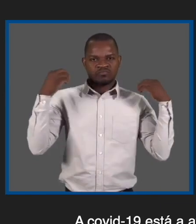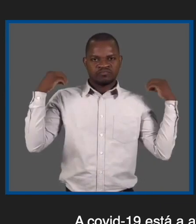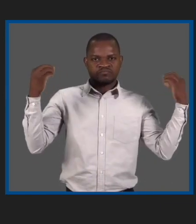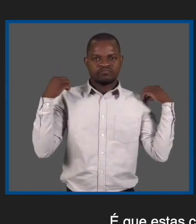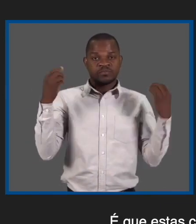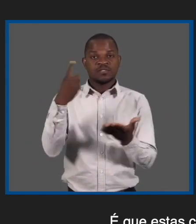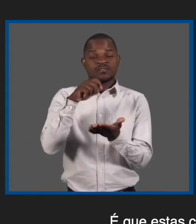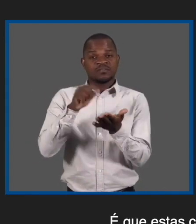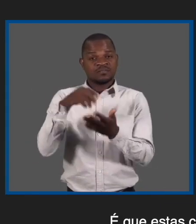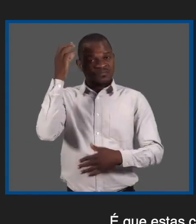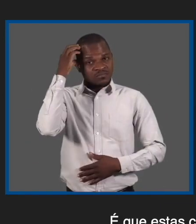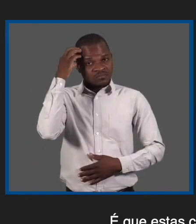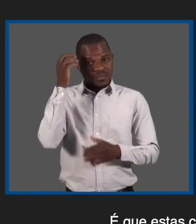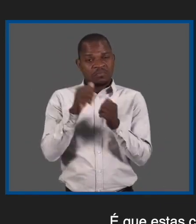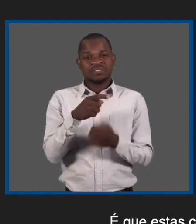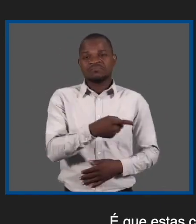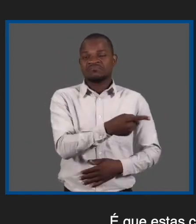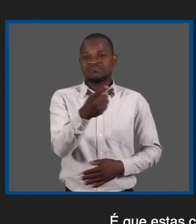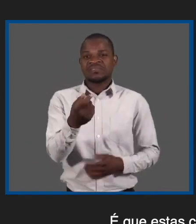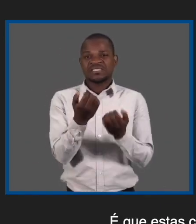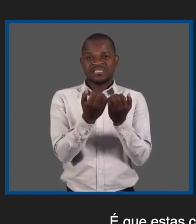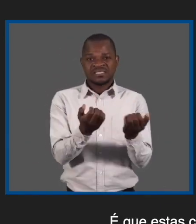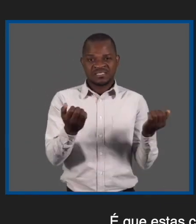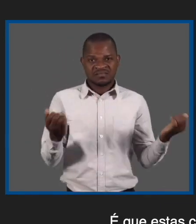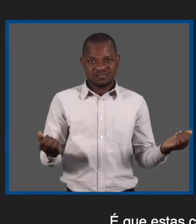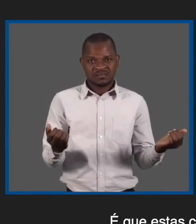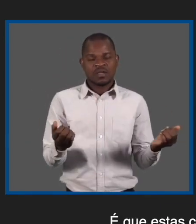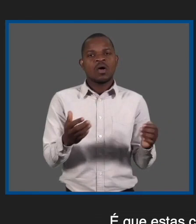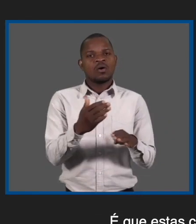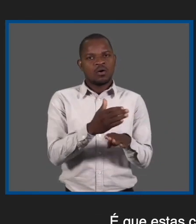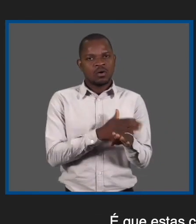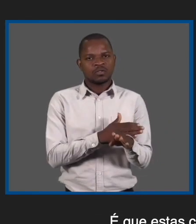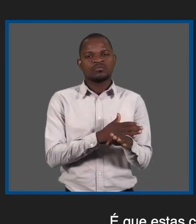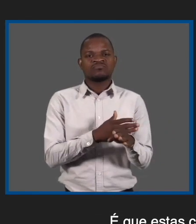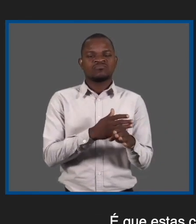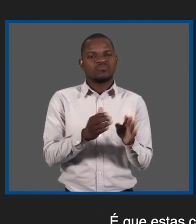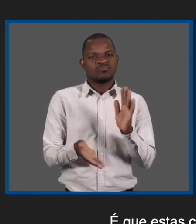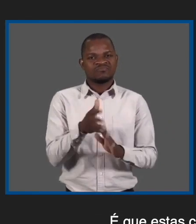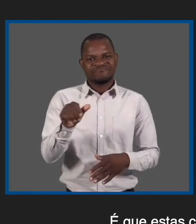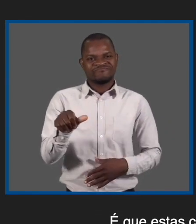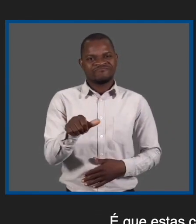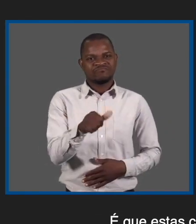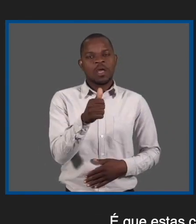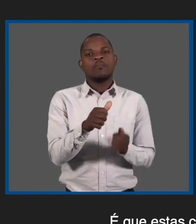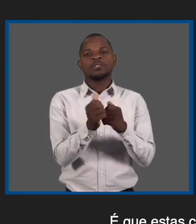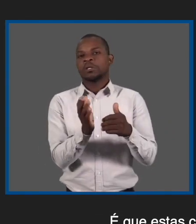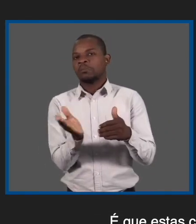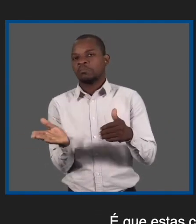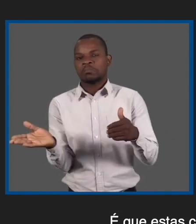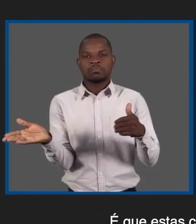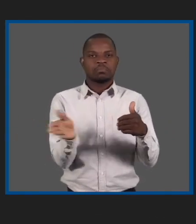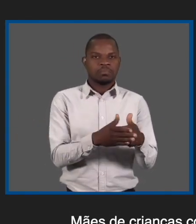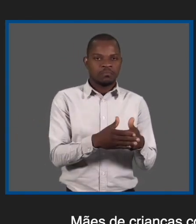Maputo e que estes petizes viram uma prática que lhes desenvolvia algum sonho a ser